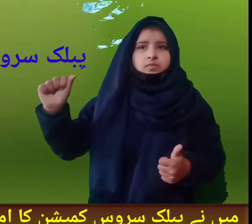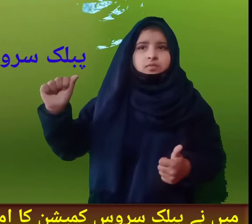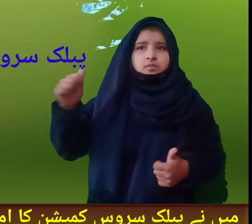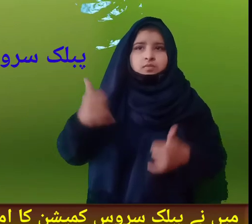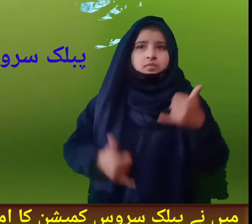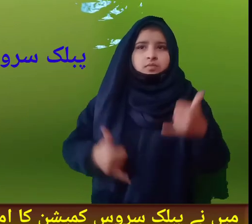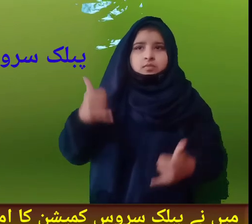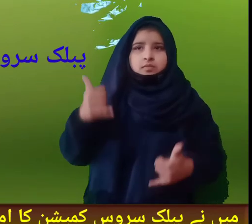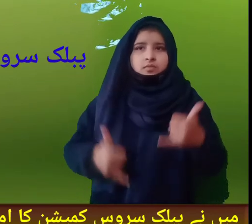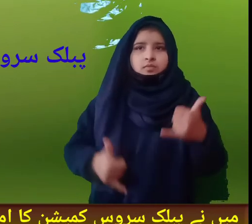इम्तिहान